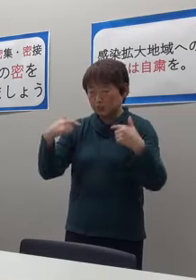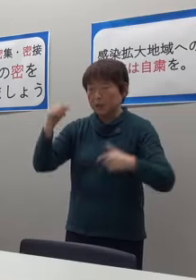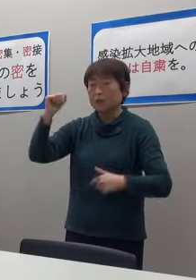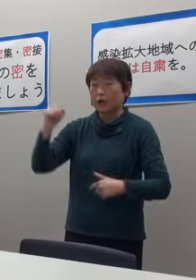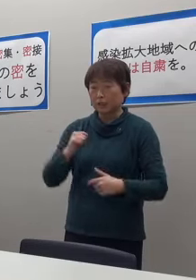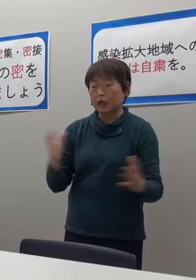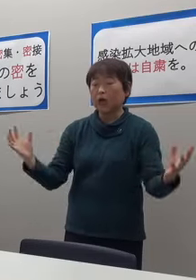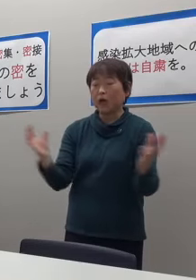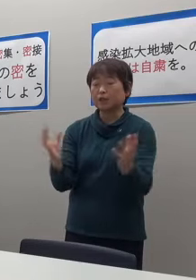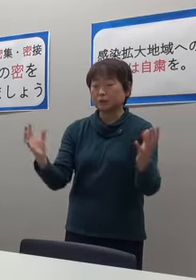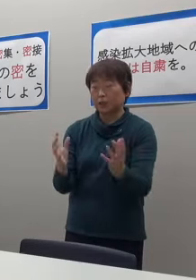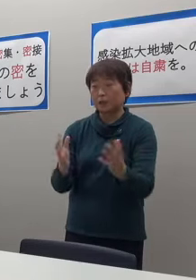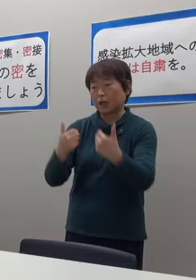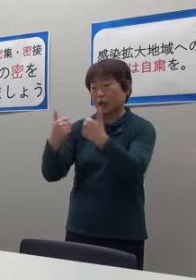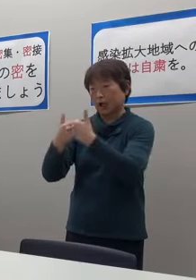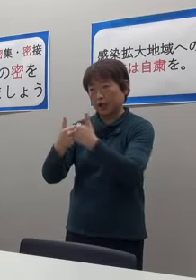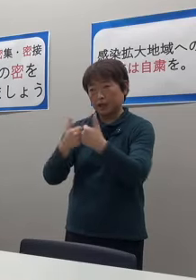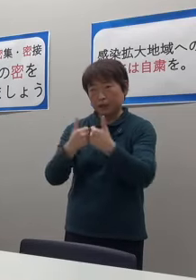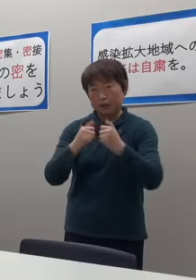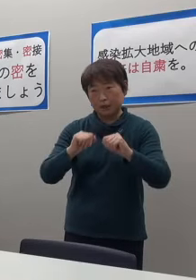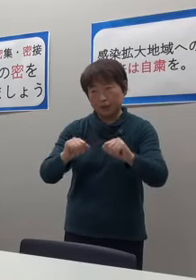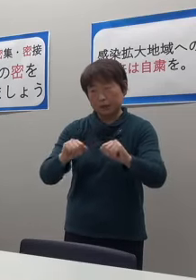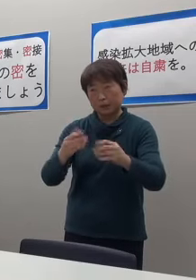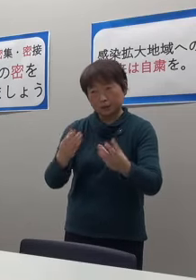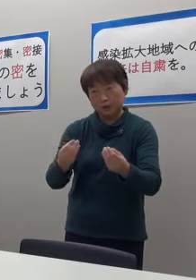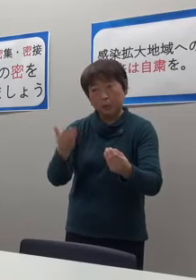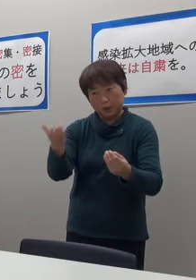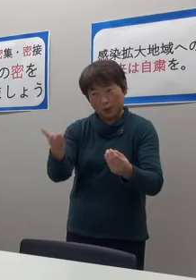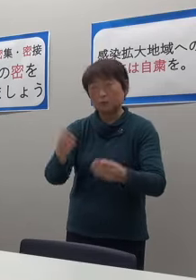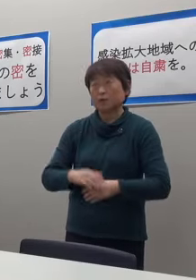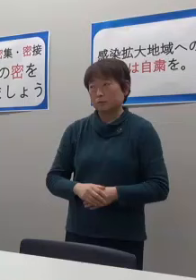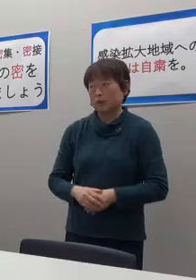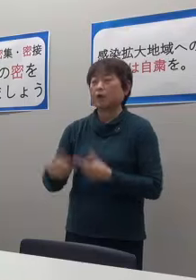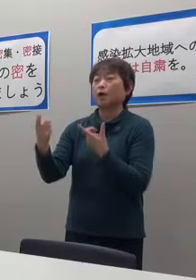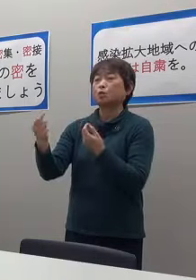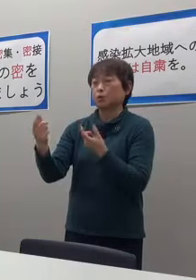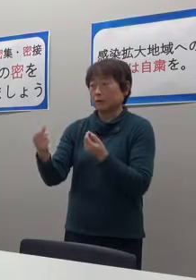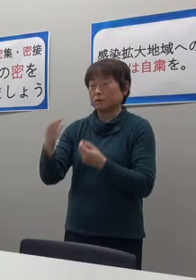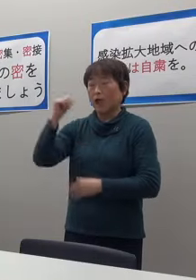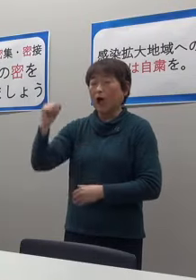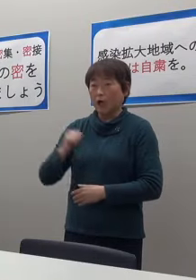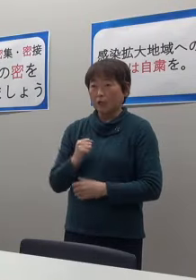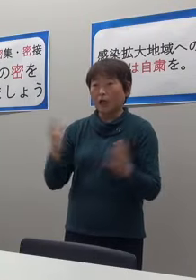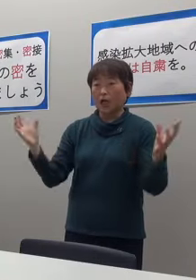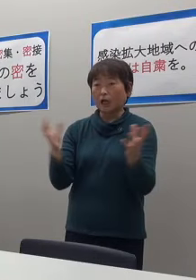そうですね、朝集まられてるようですね。 はい、わかりました。